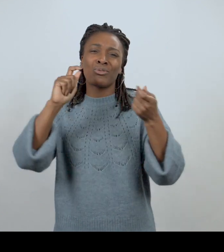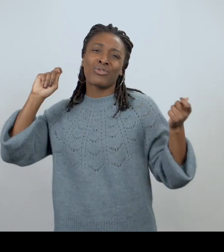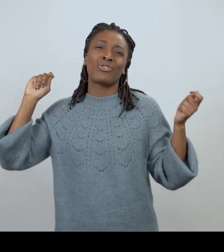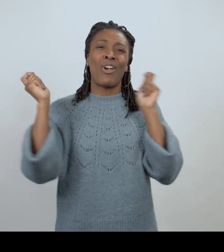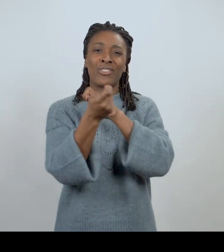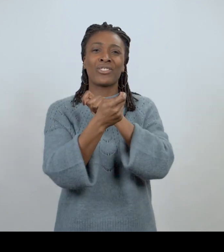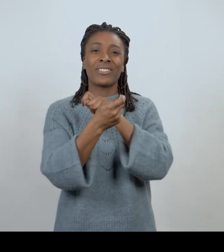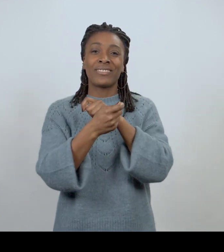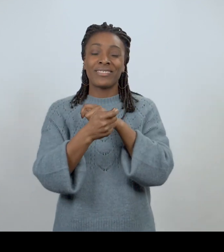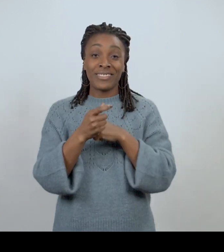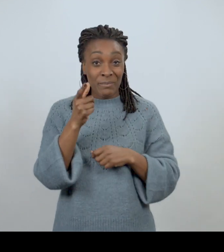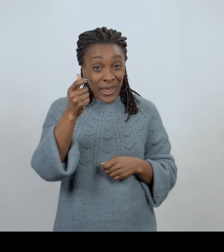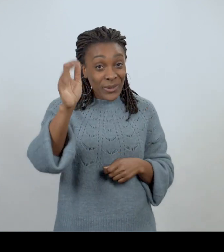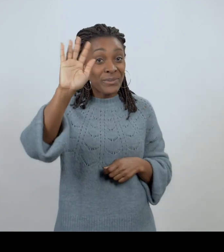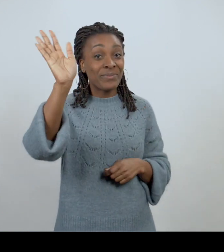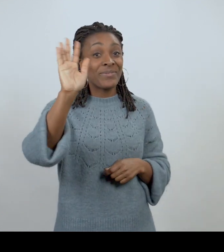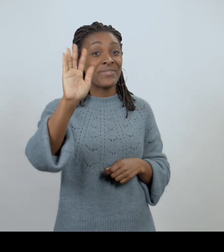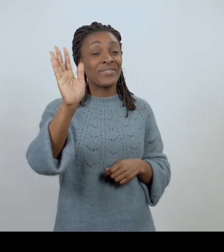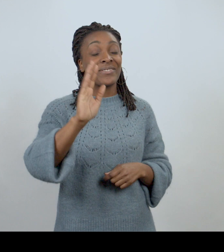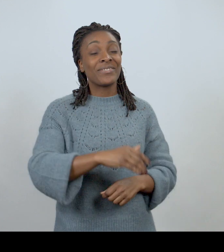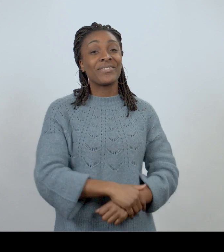A bientôt !